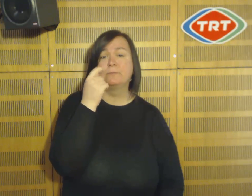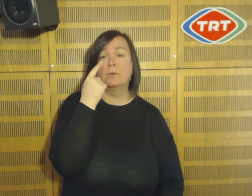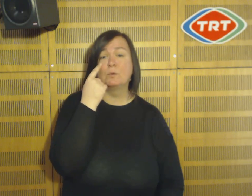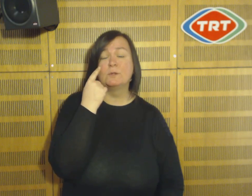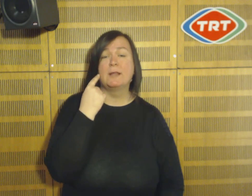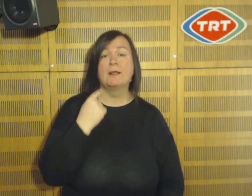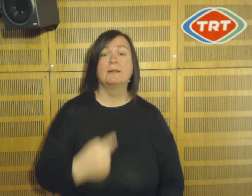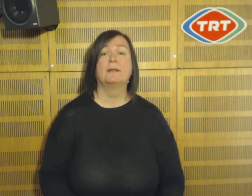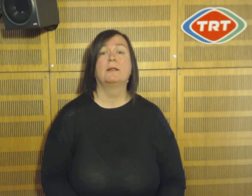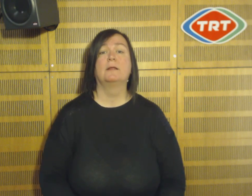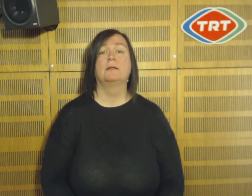gözünden